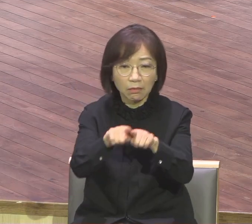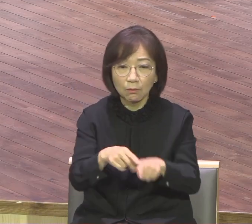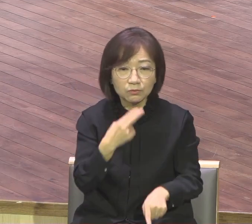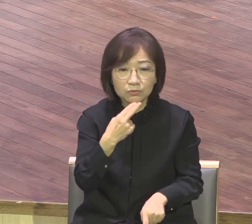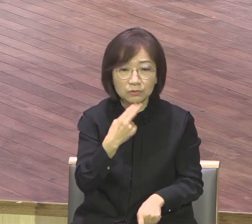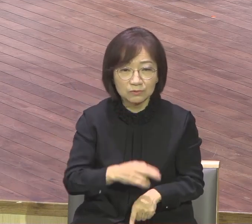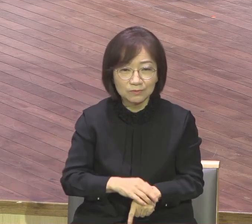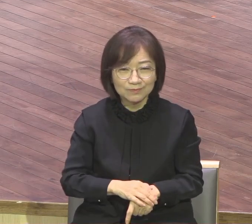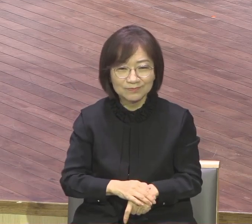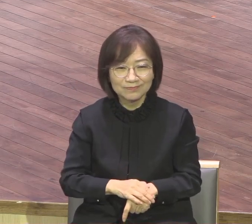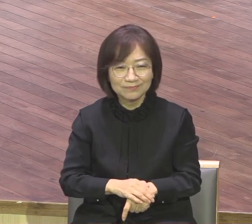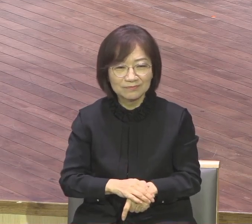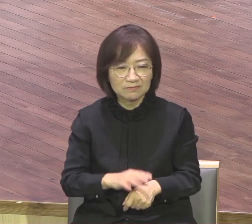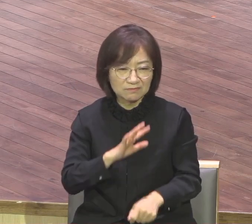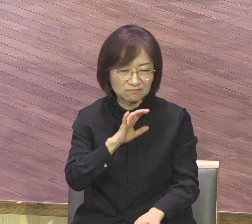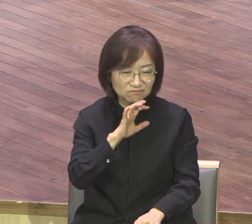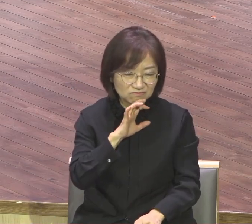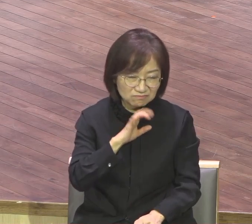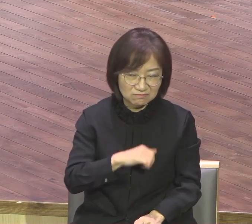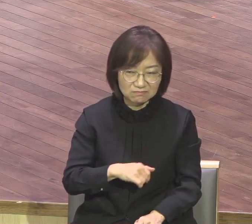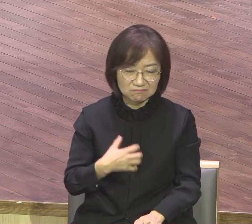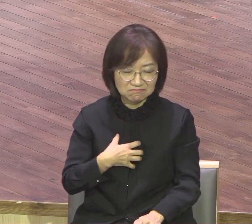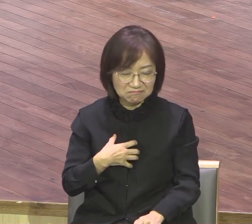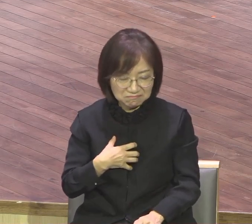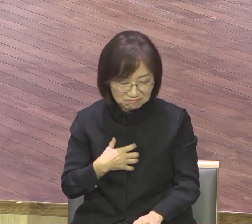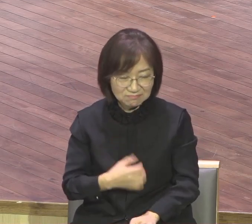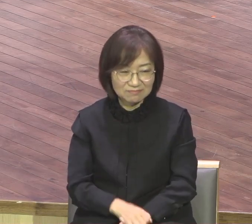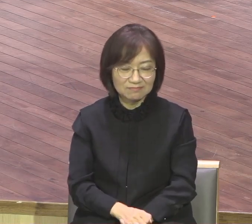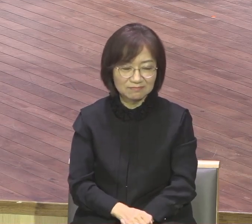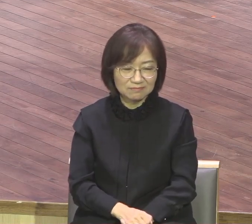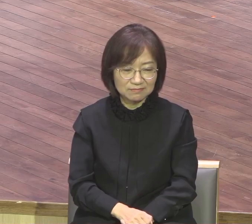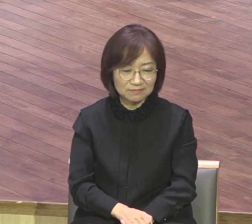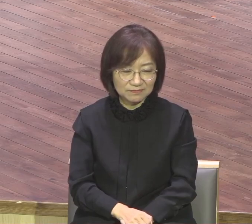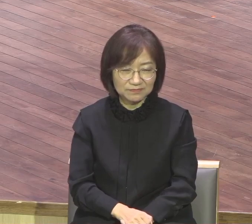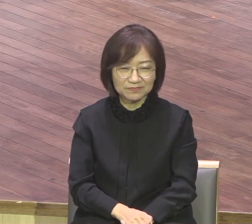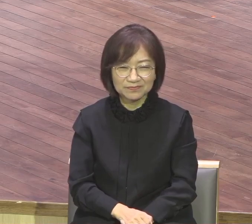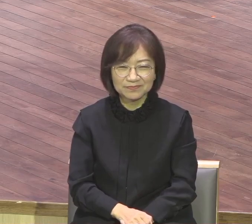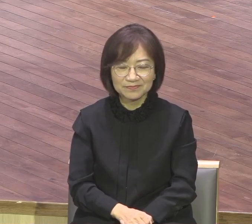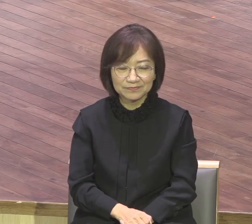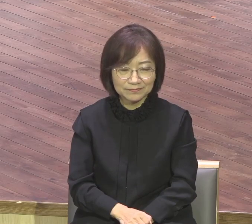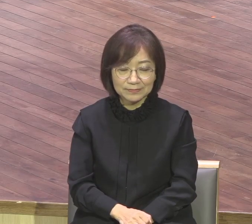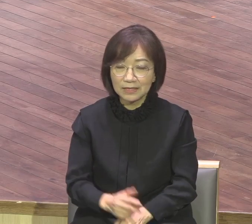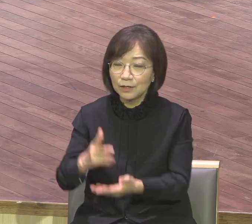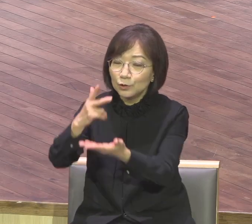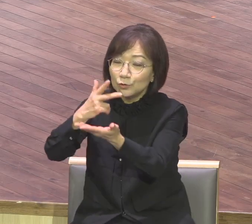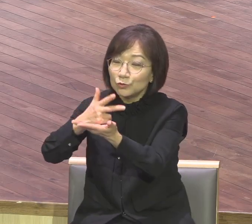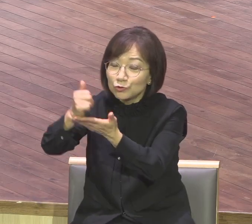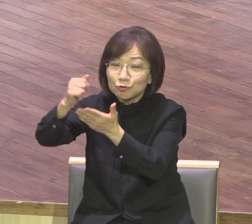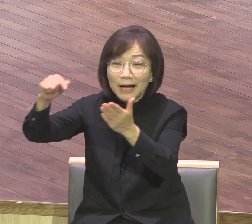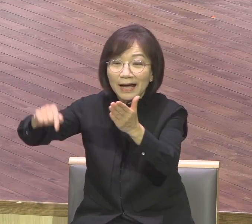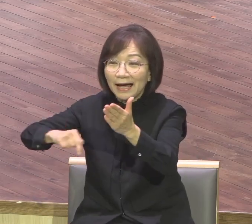complicada siempre con comparaciones. Comparando con otras personas. 주 안에서 이 말은요 한마디로